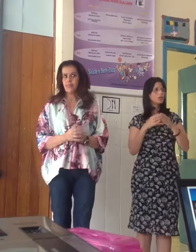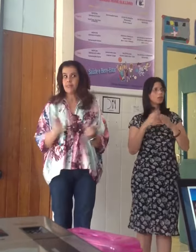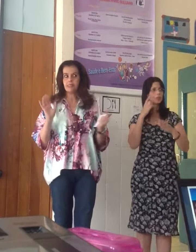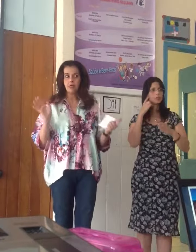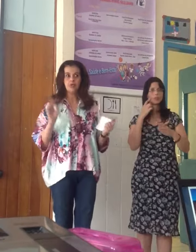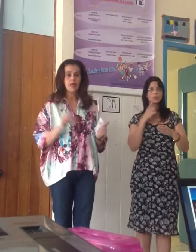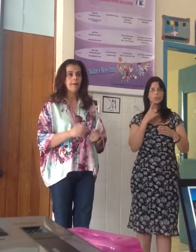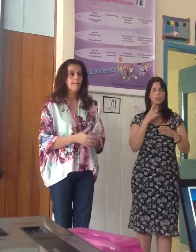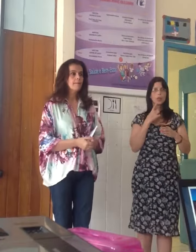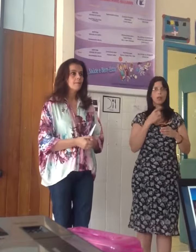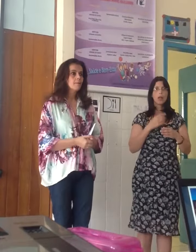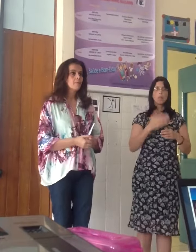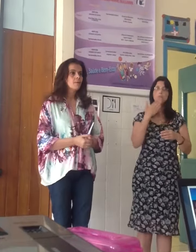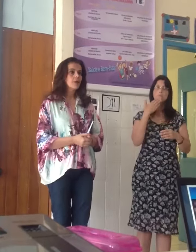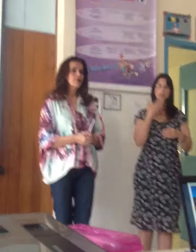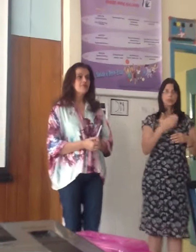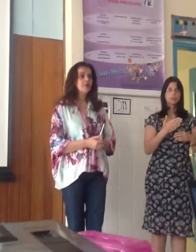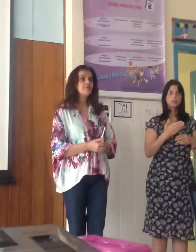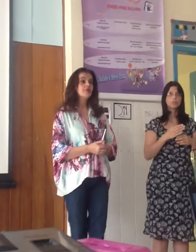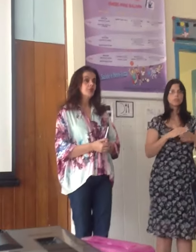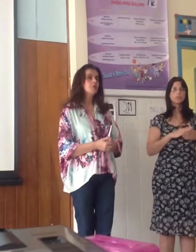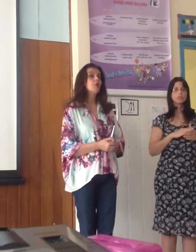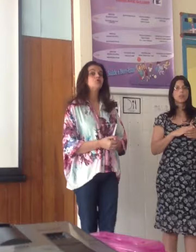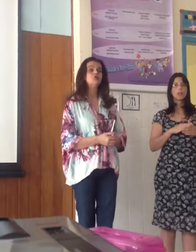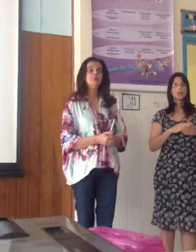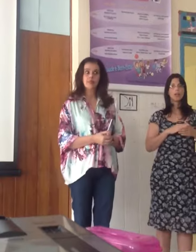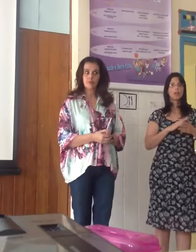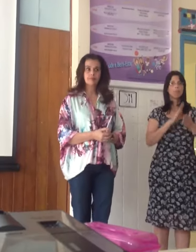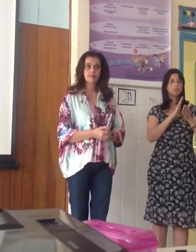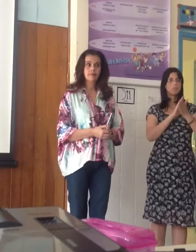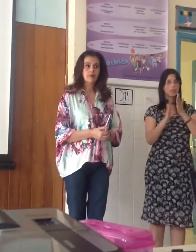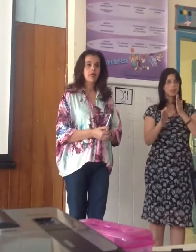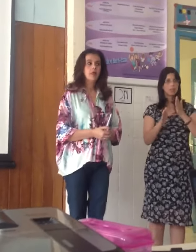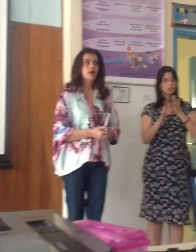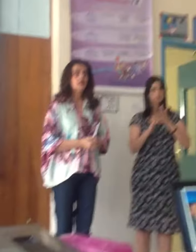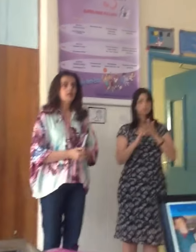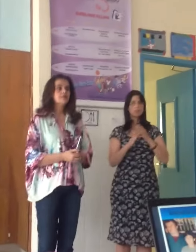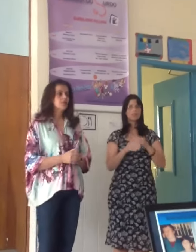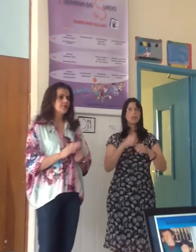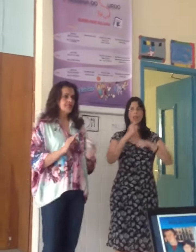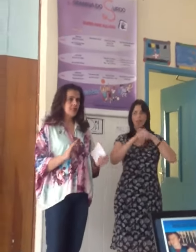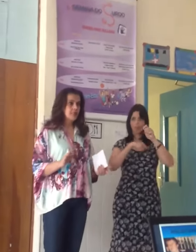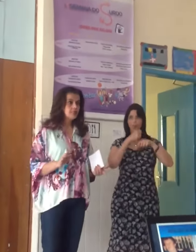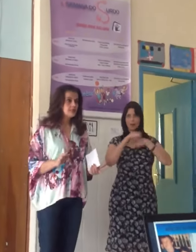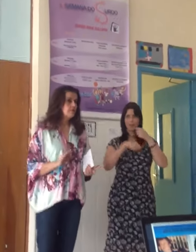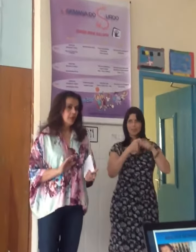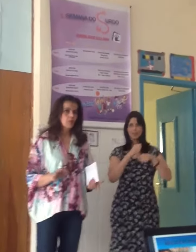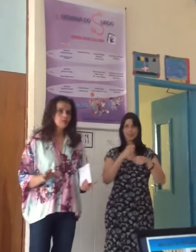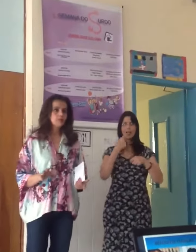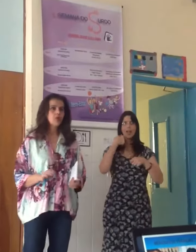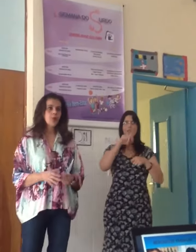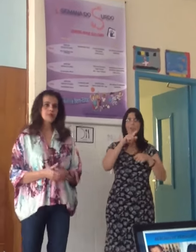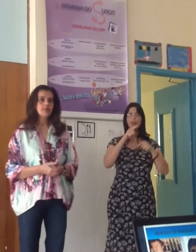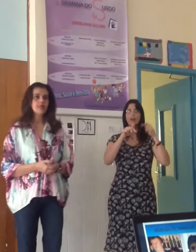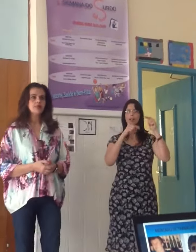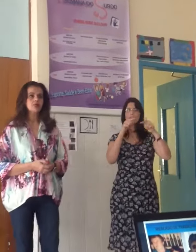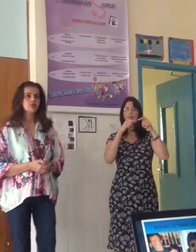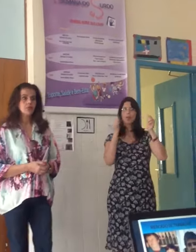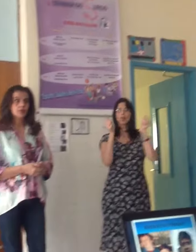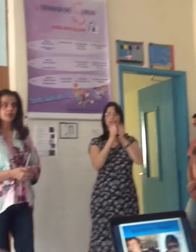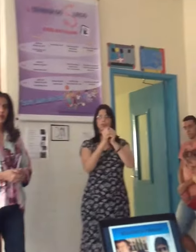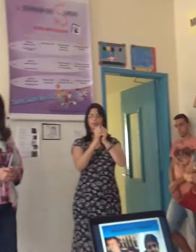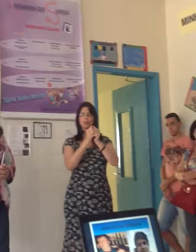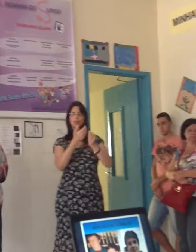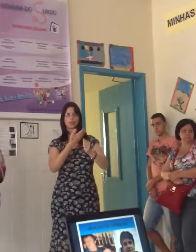a demissão de lá? Eu falei, filho, conte comigo. Você não está feliz? Não. Então pode sair que a